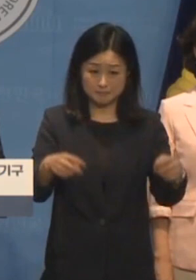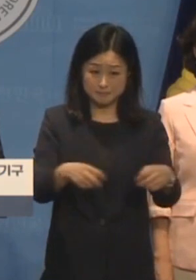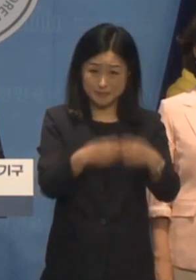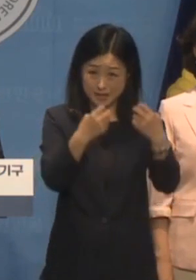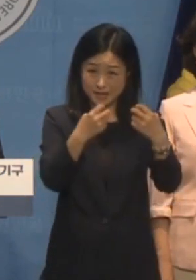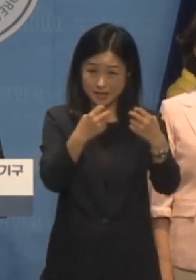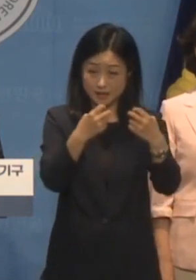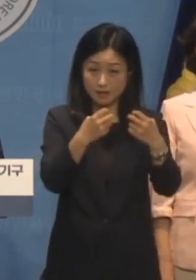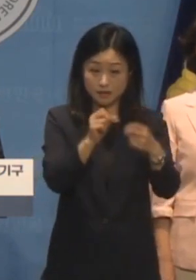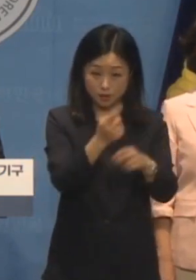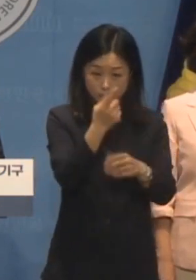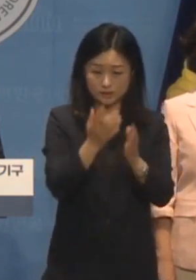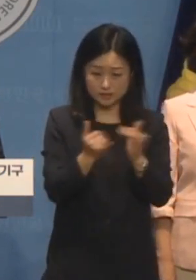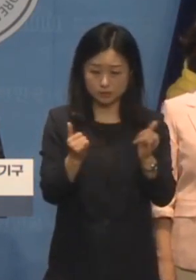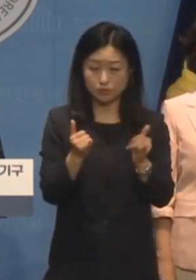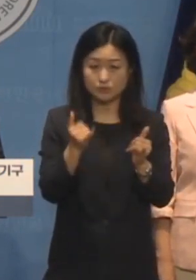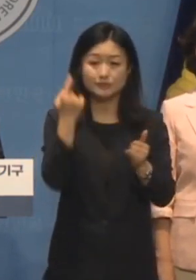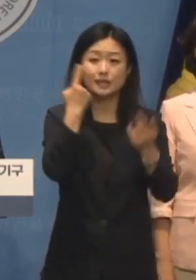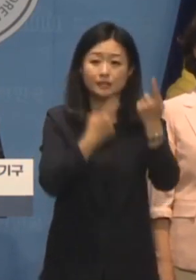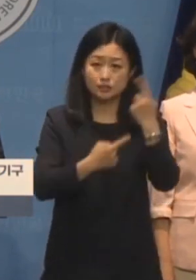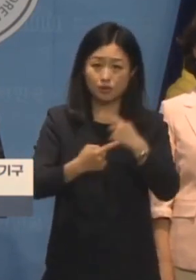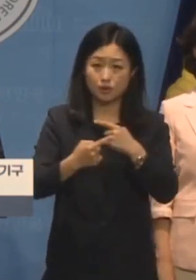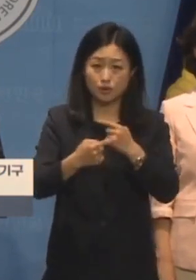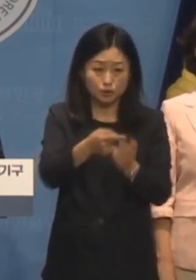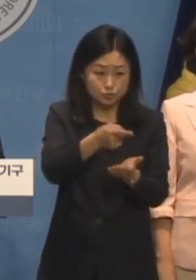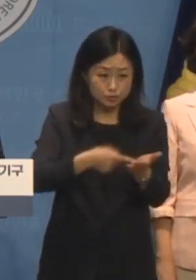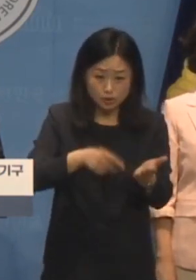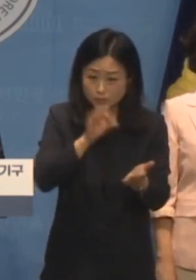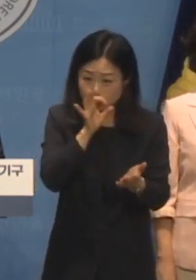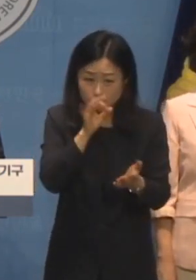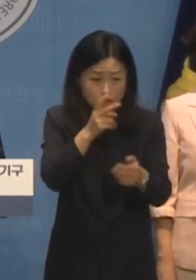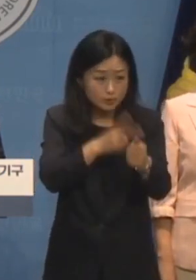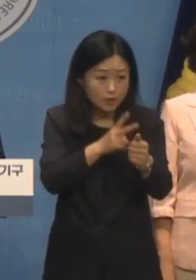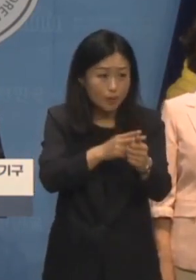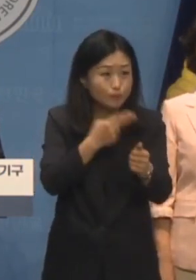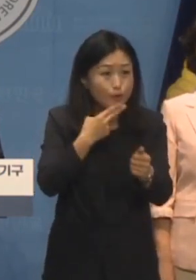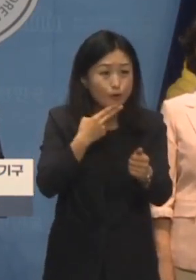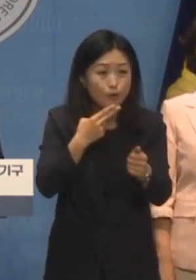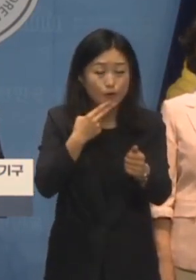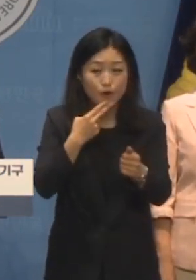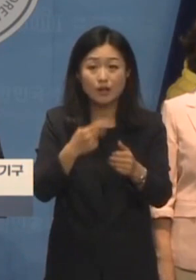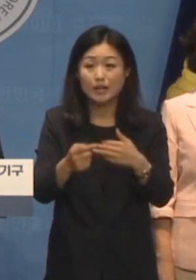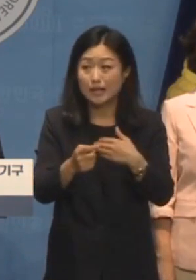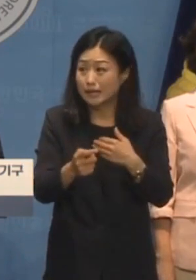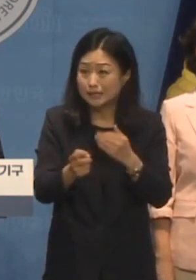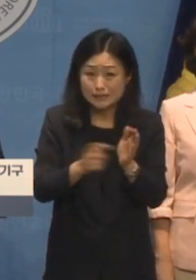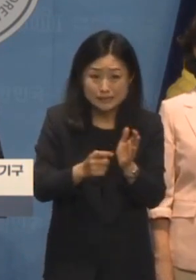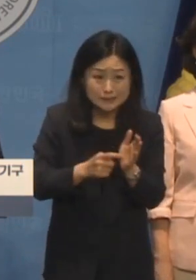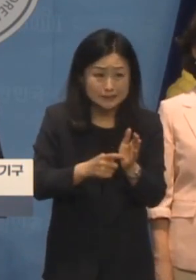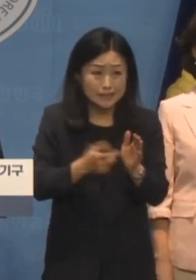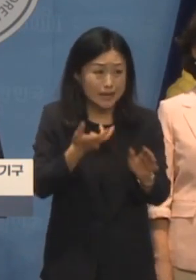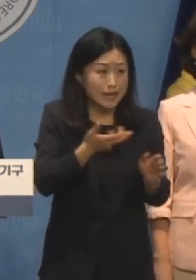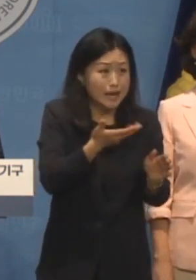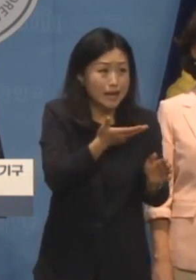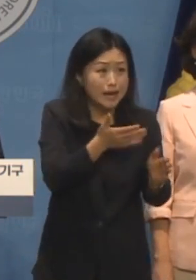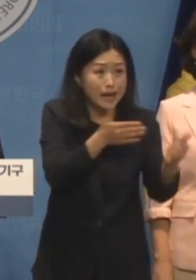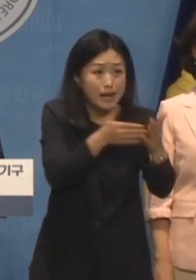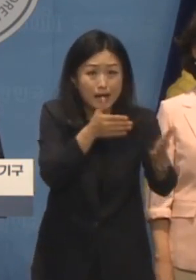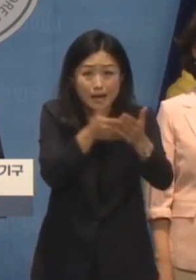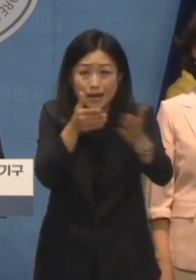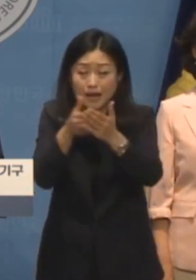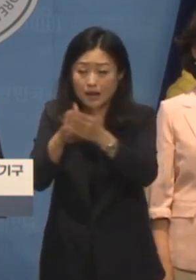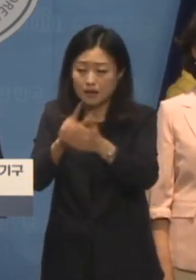다친 작업자는 수술할 전문의가 없다는 이유로 응급실 뺑뺑이를 하다가 무려 16시간